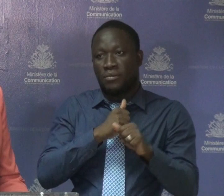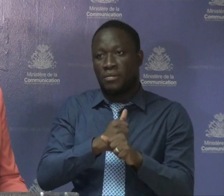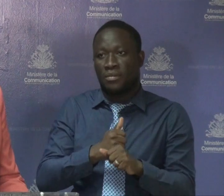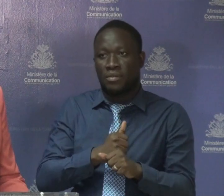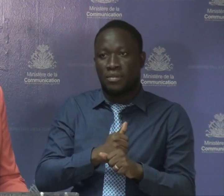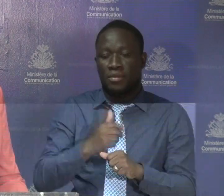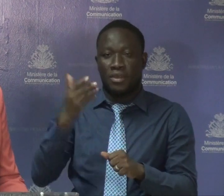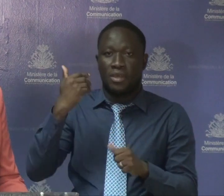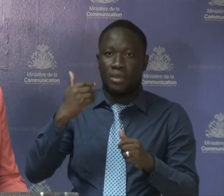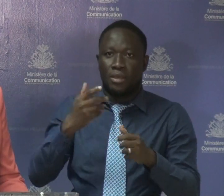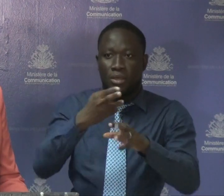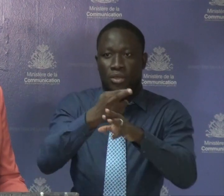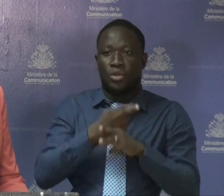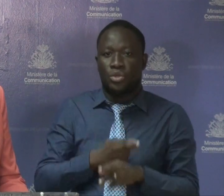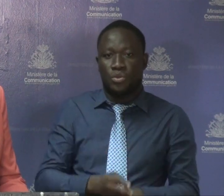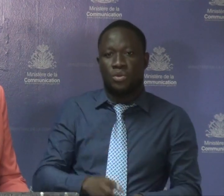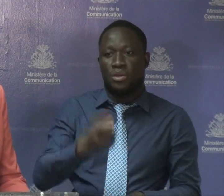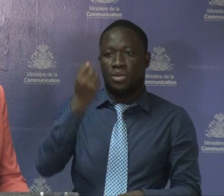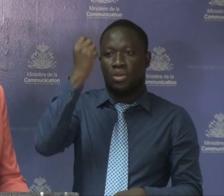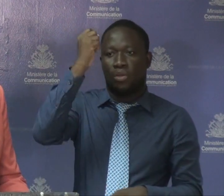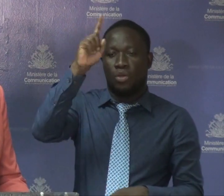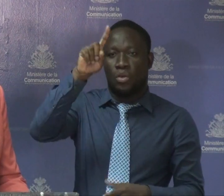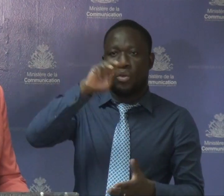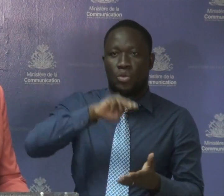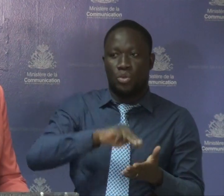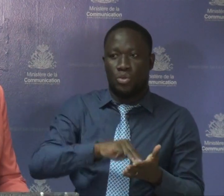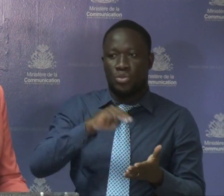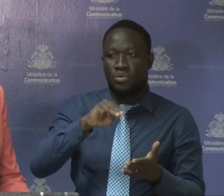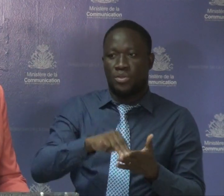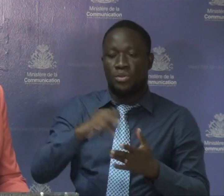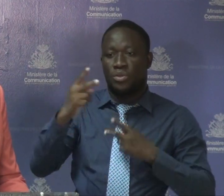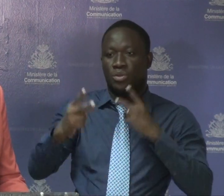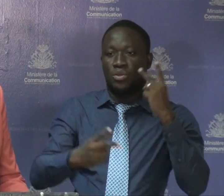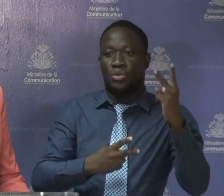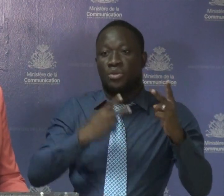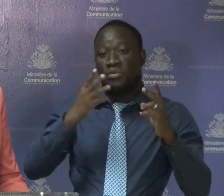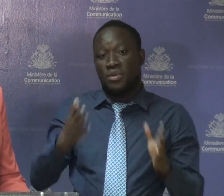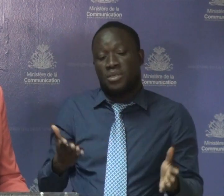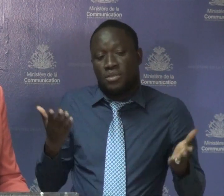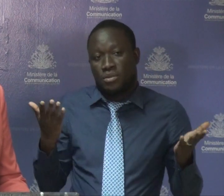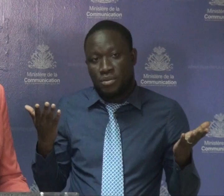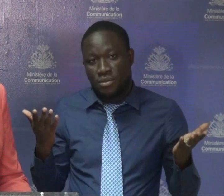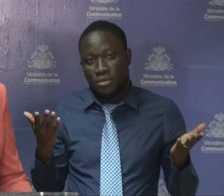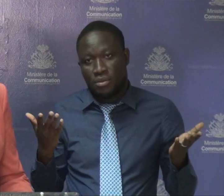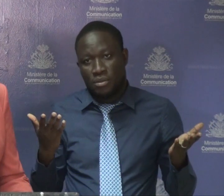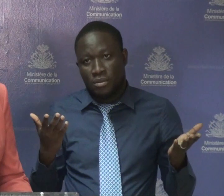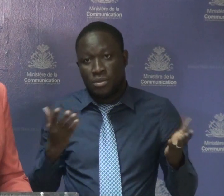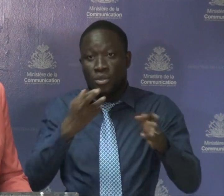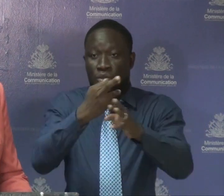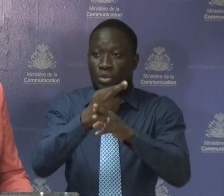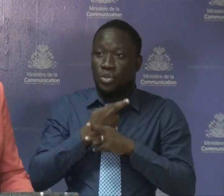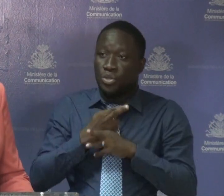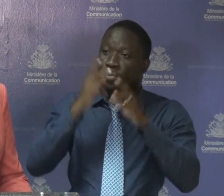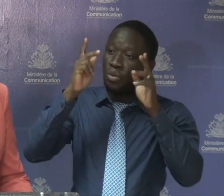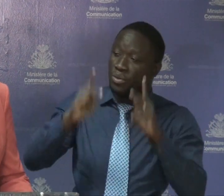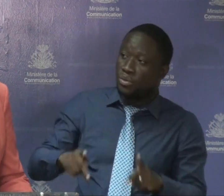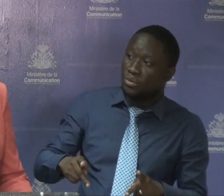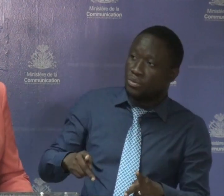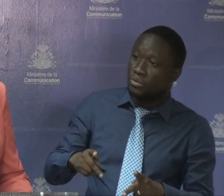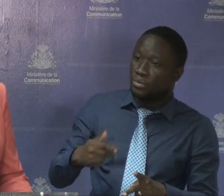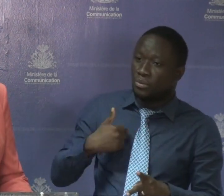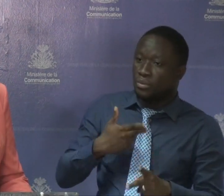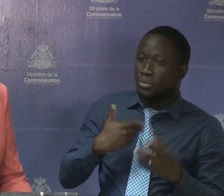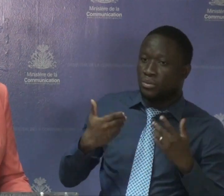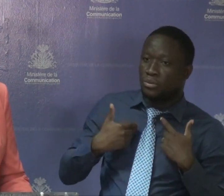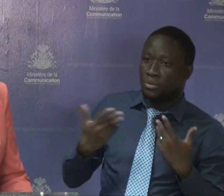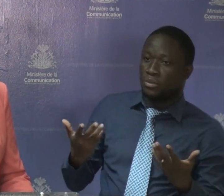seulement, recevoir 11 millions de visiteurs. Donc ça veut dire que vous recevez assez nombre de monde que nous-mêmes nous